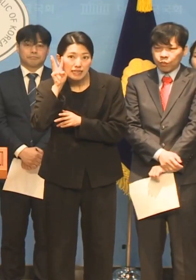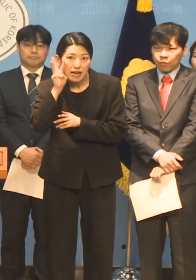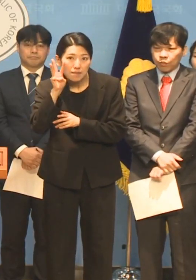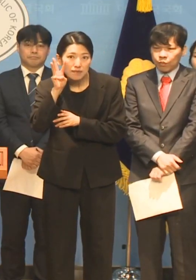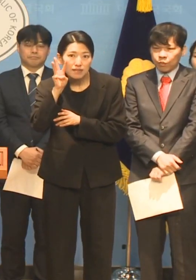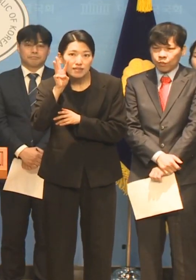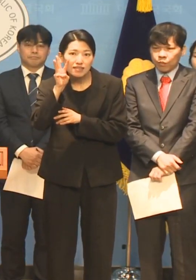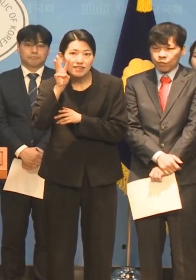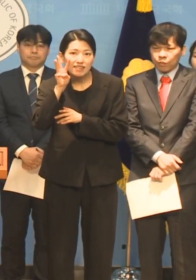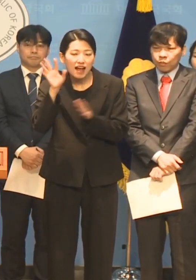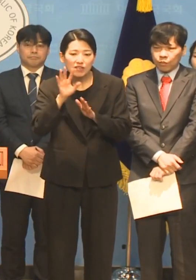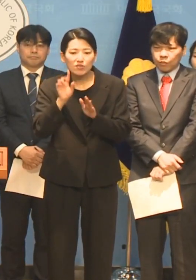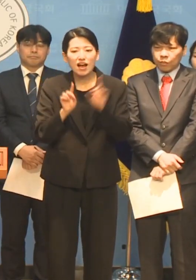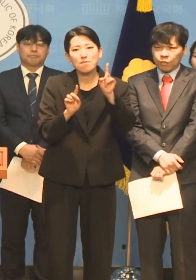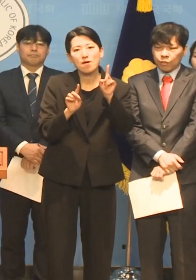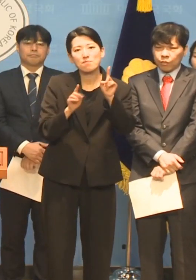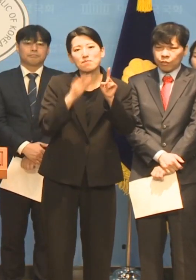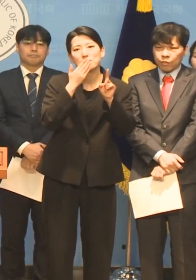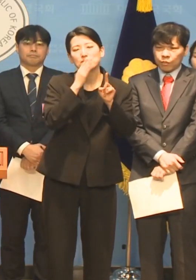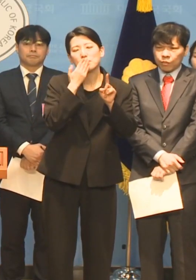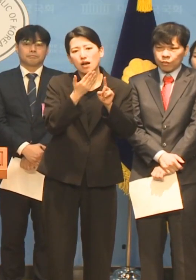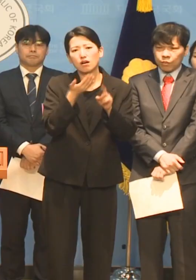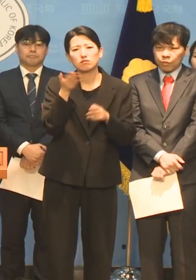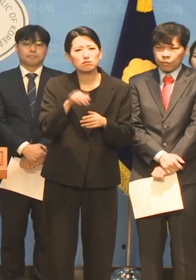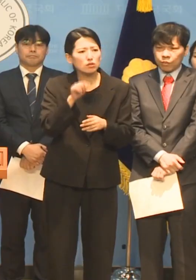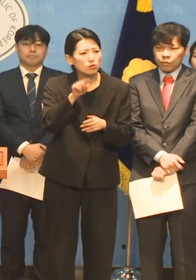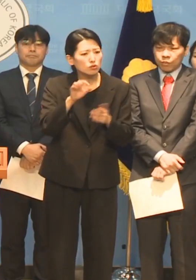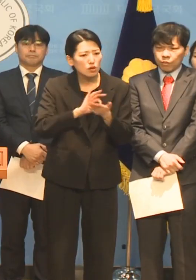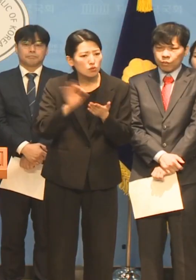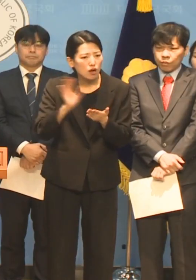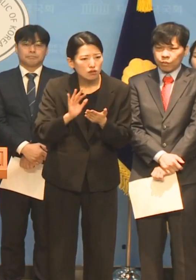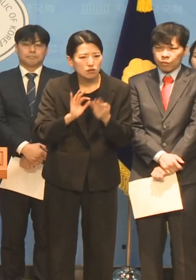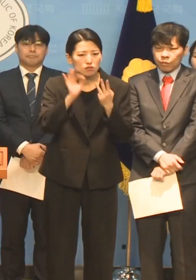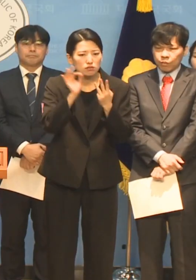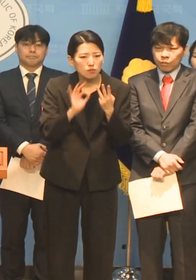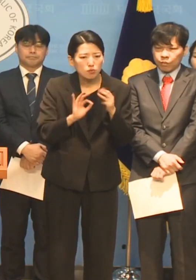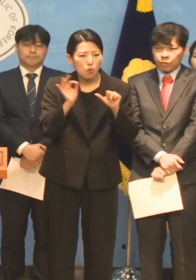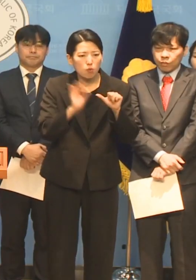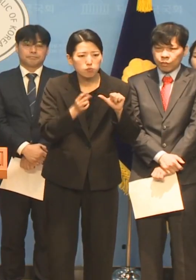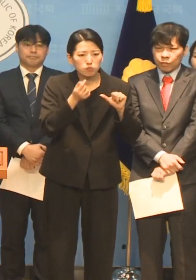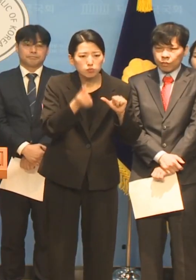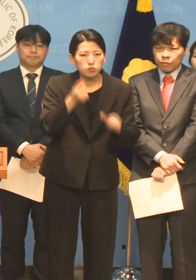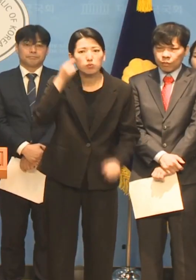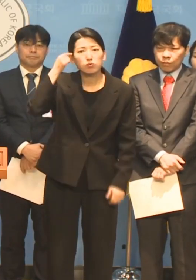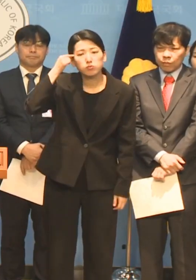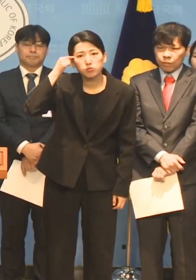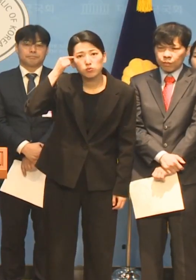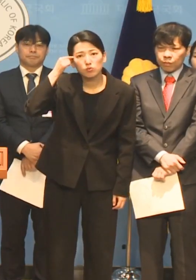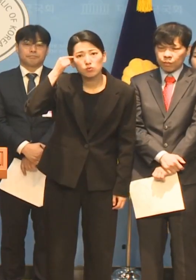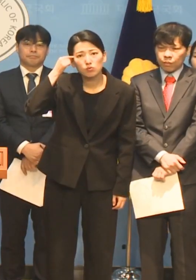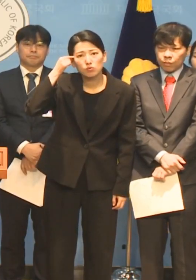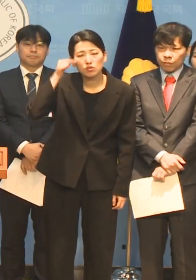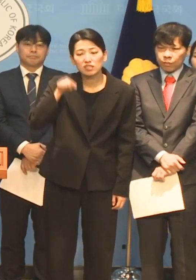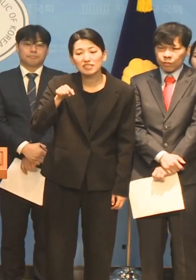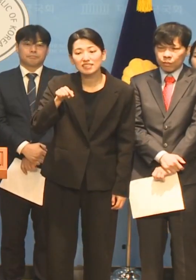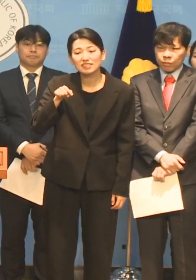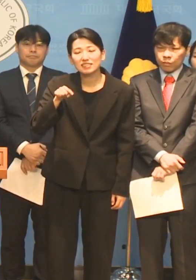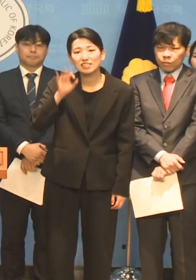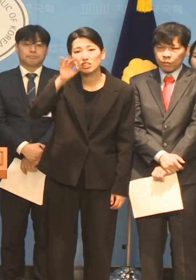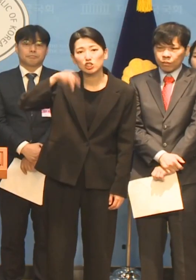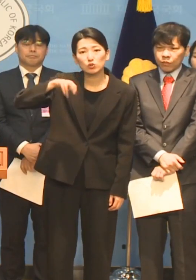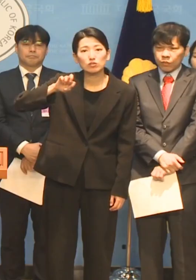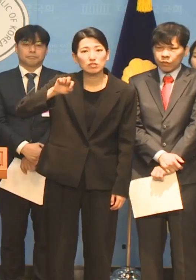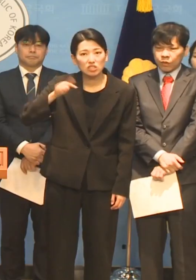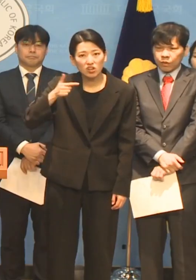있는데요. 그러나 여전히 사용하고 있는 환자 수는 3%에서 최대 5%에 불과합니다. 그 이유는 유선 인슐린 펌프가 가지고